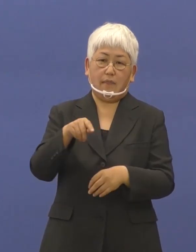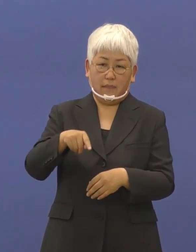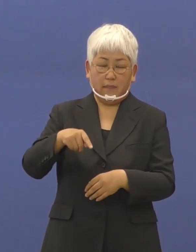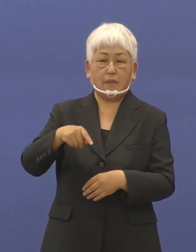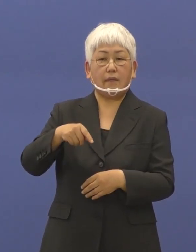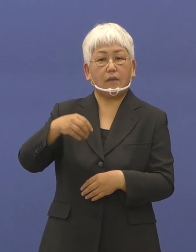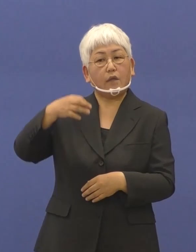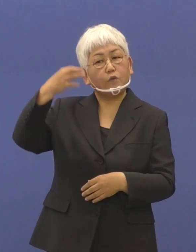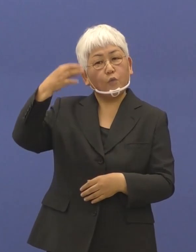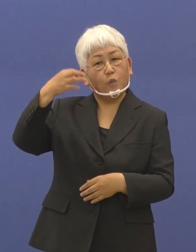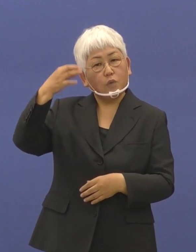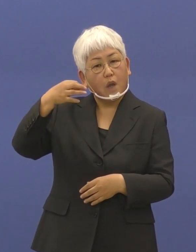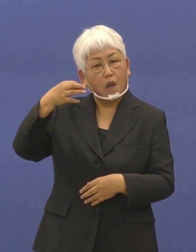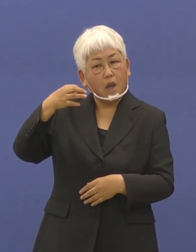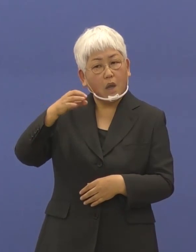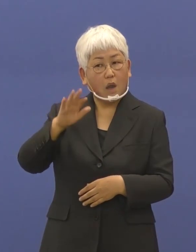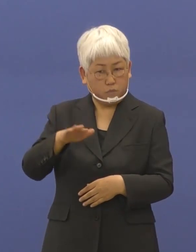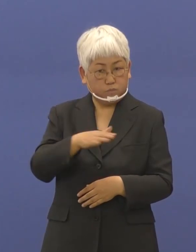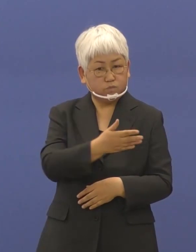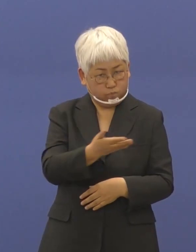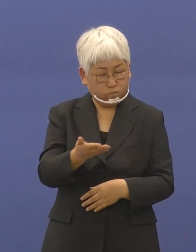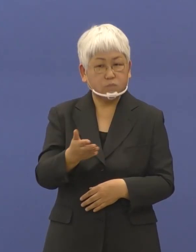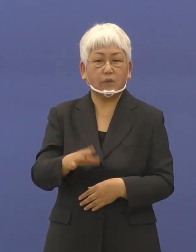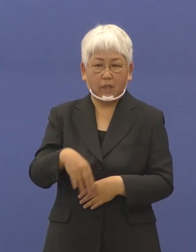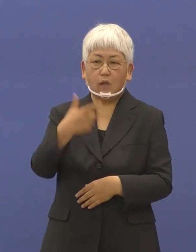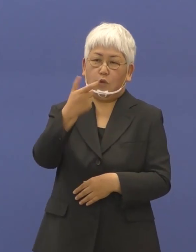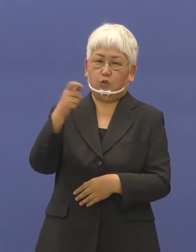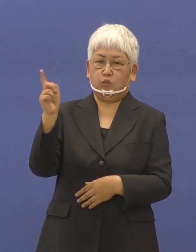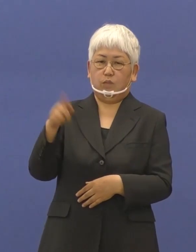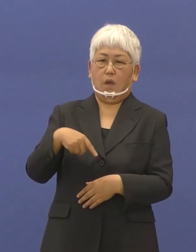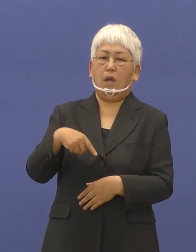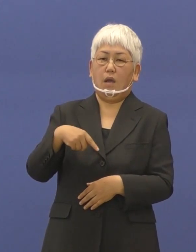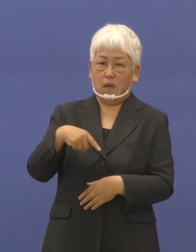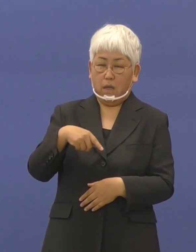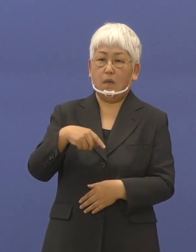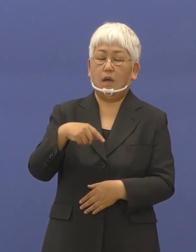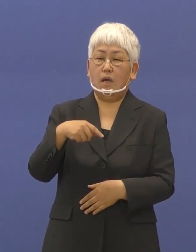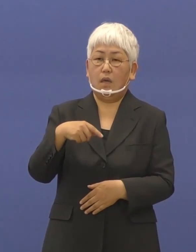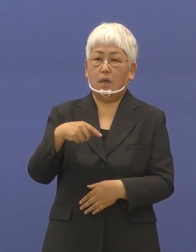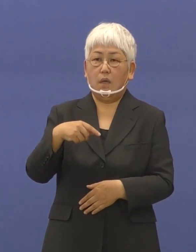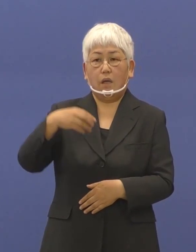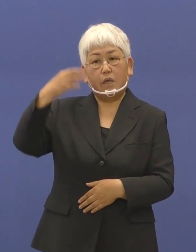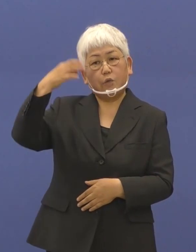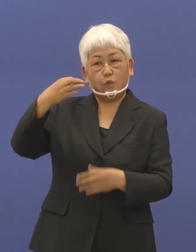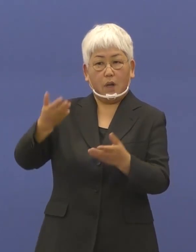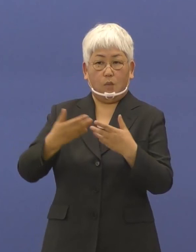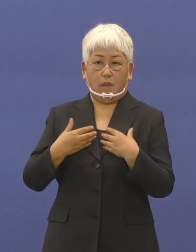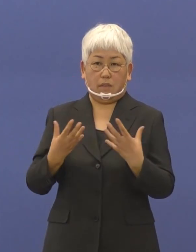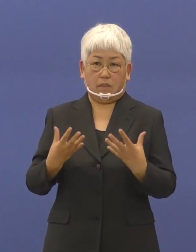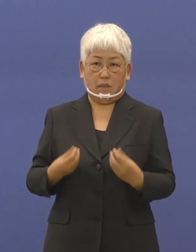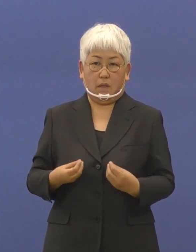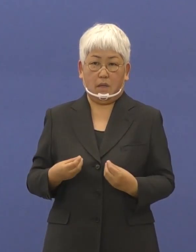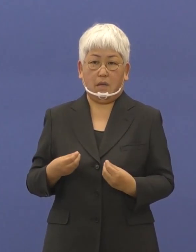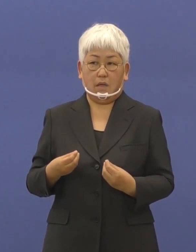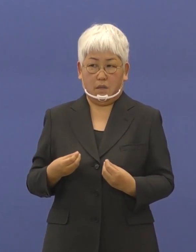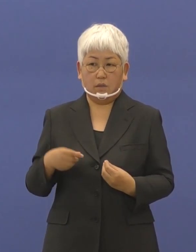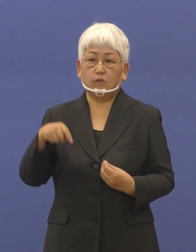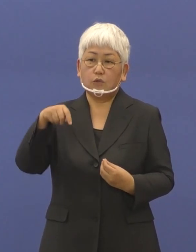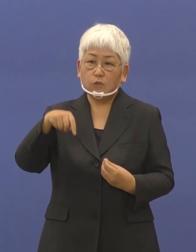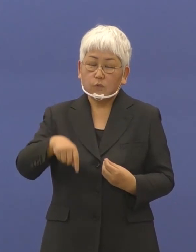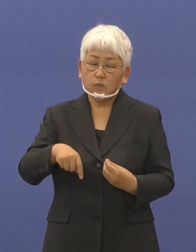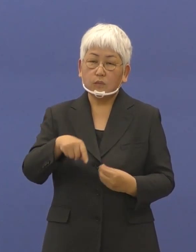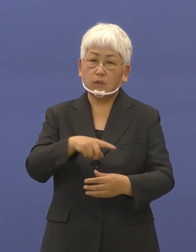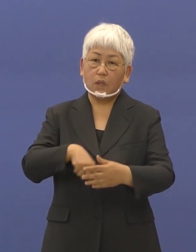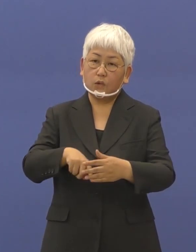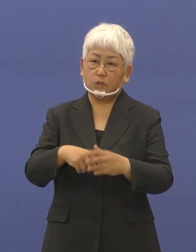首長さんが 60% だったんですけど、この数字に関してどのように所感があれば